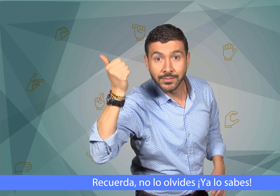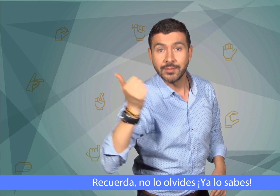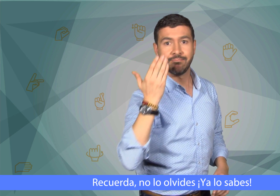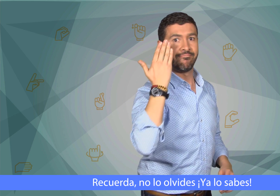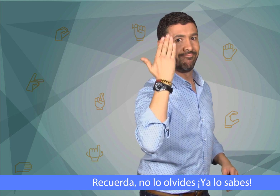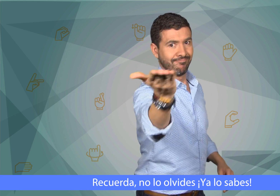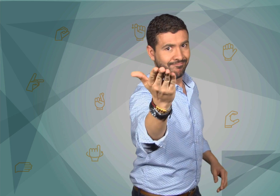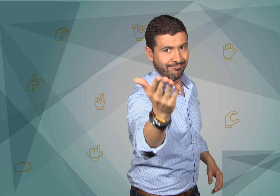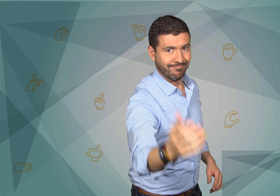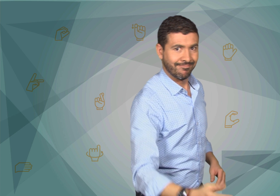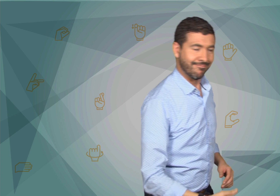sabes!